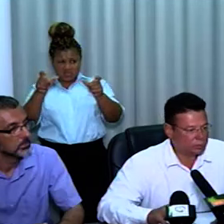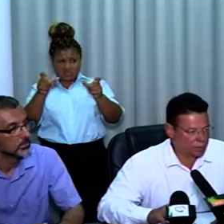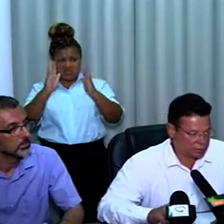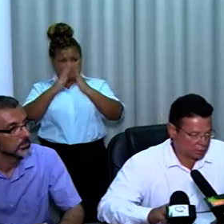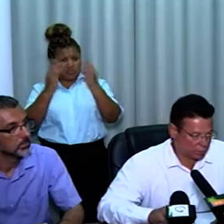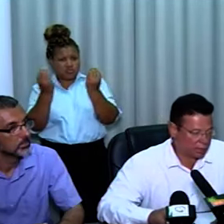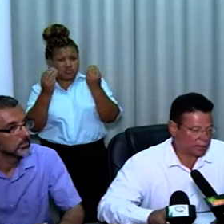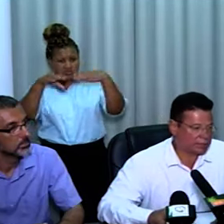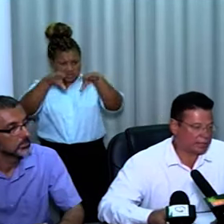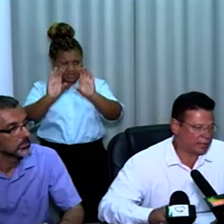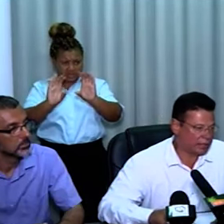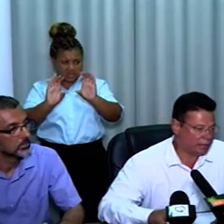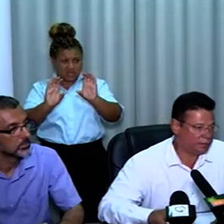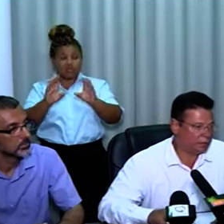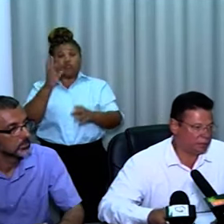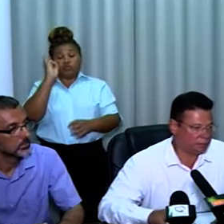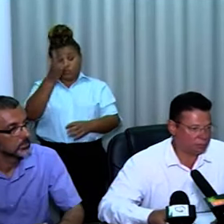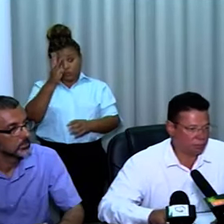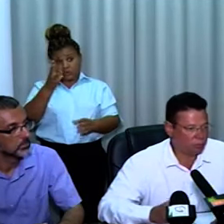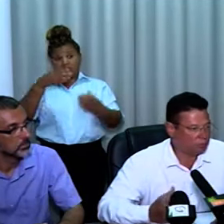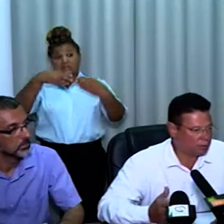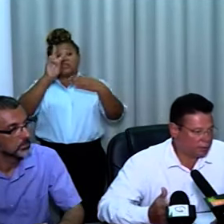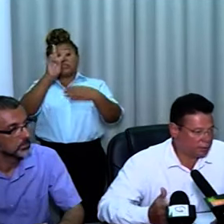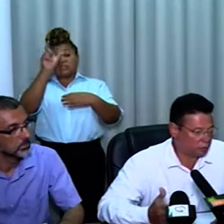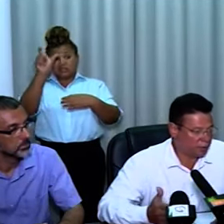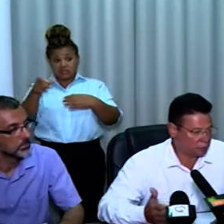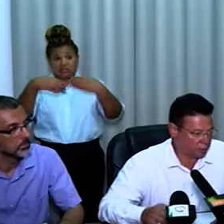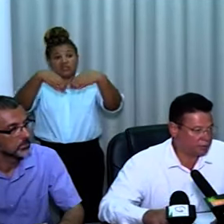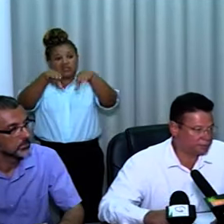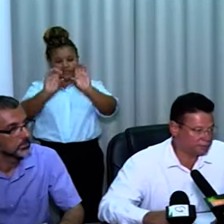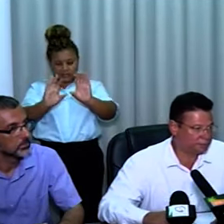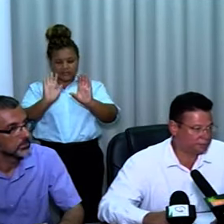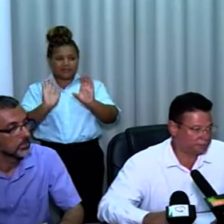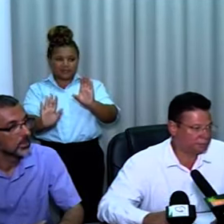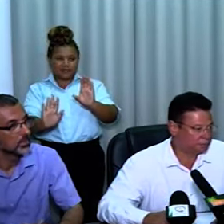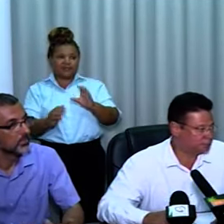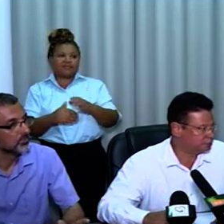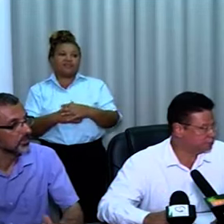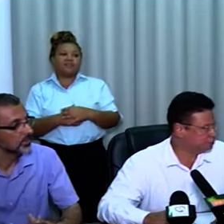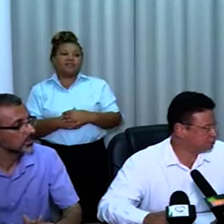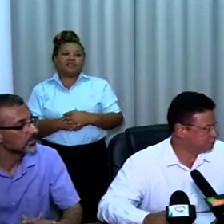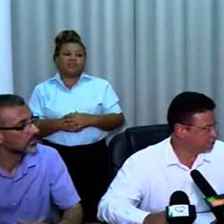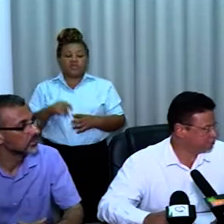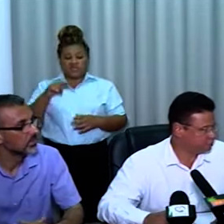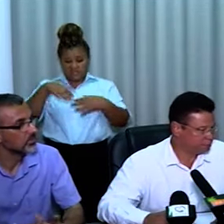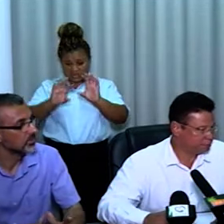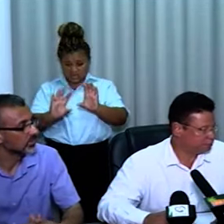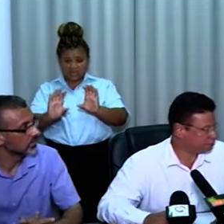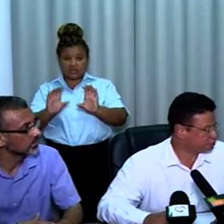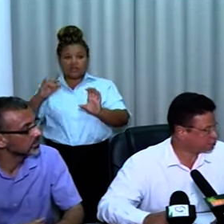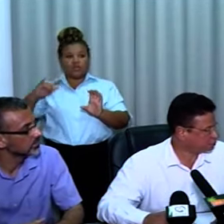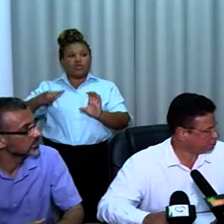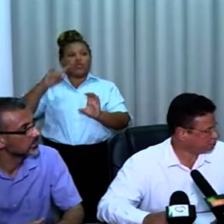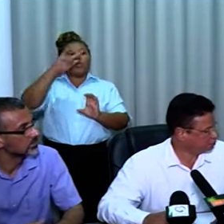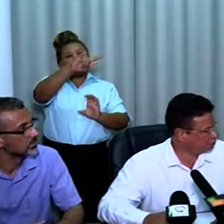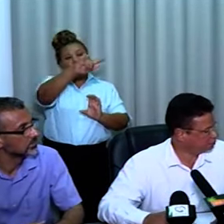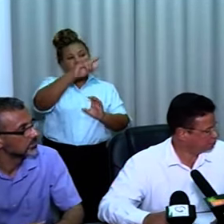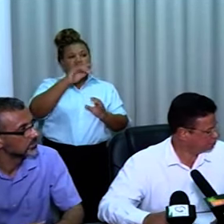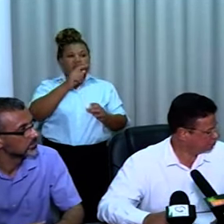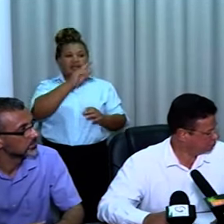Des citoyens c'est seulement ça ou soit un citoyen qui peut visiter l'Italie pour raison personnelle. C'est mon préféré.